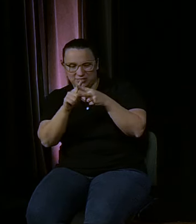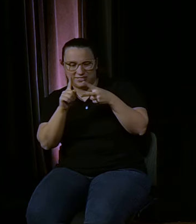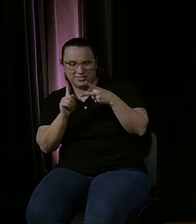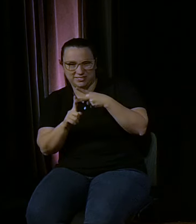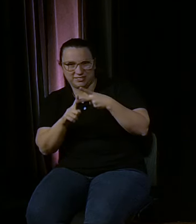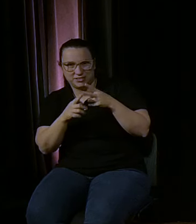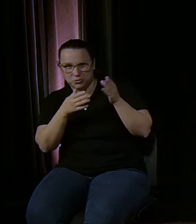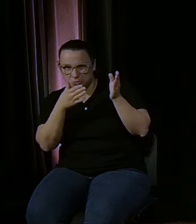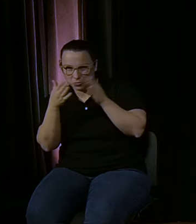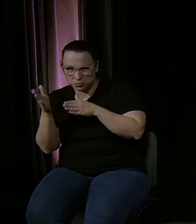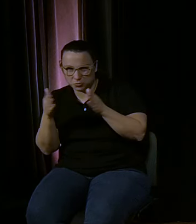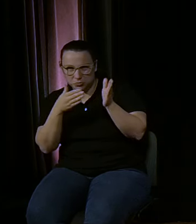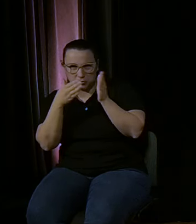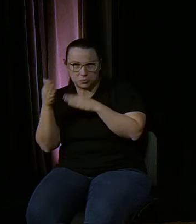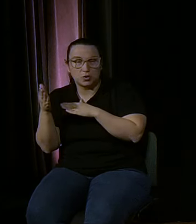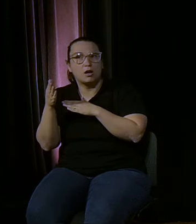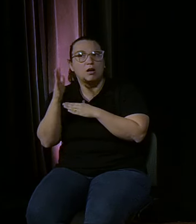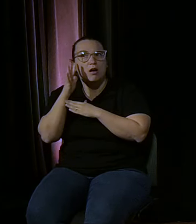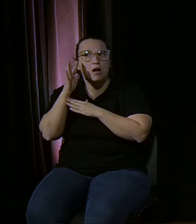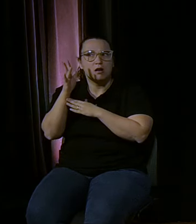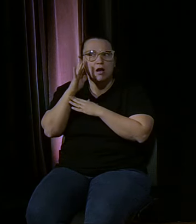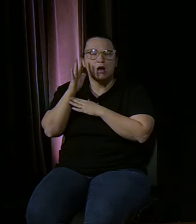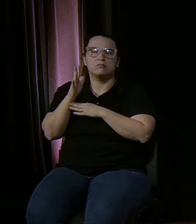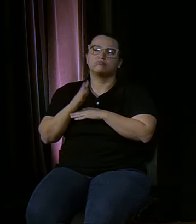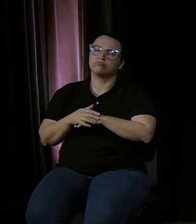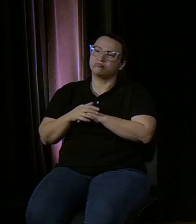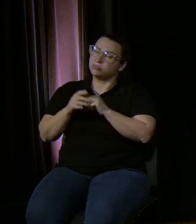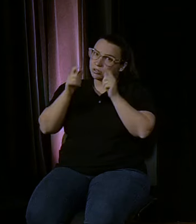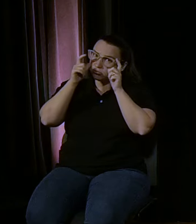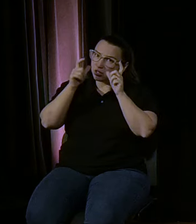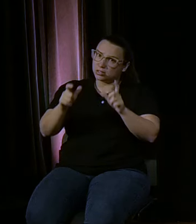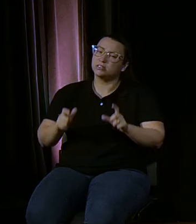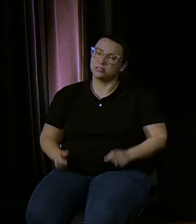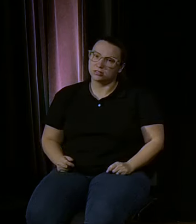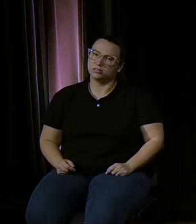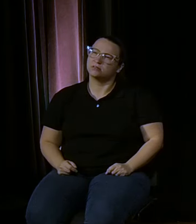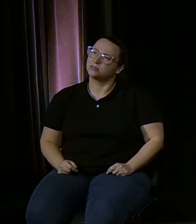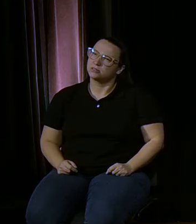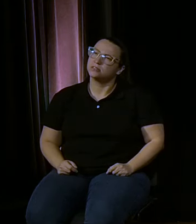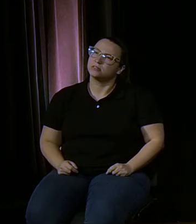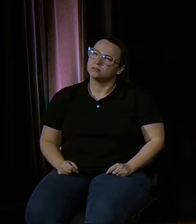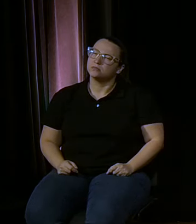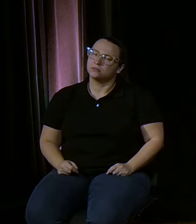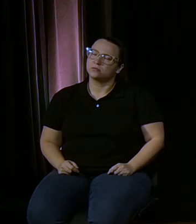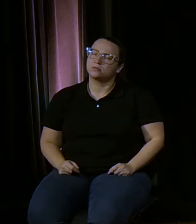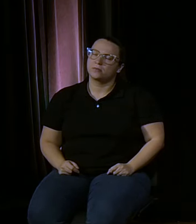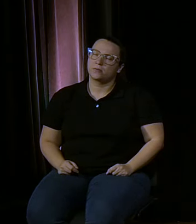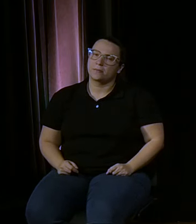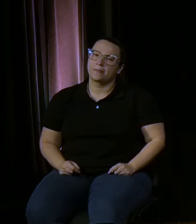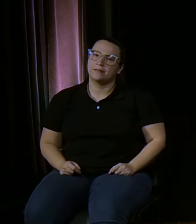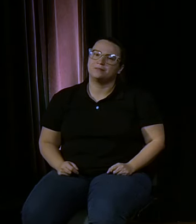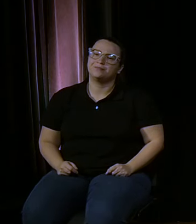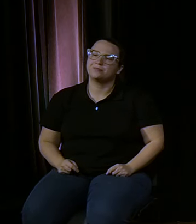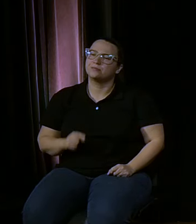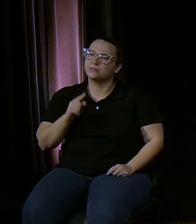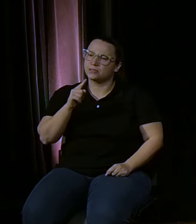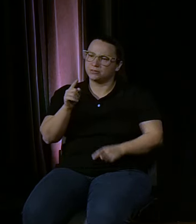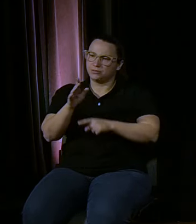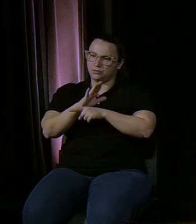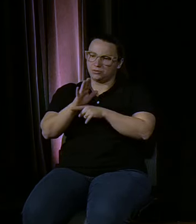e olhar para esses filmes em conjunto agora, sem pensar em outras questões, de